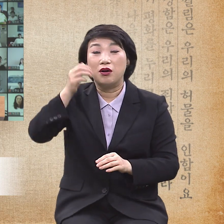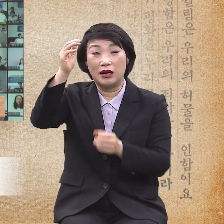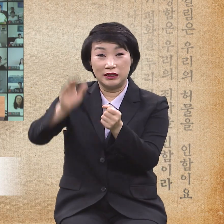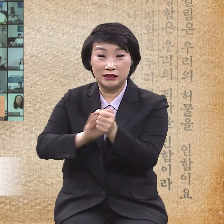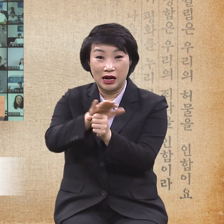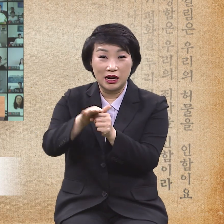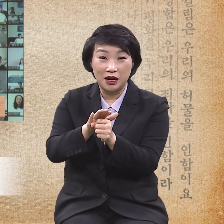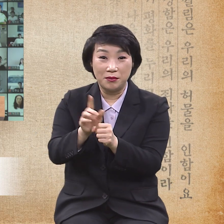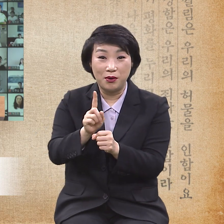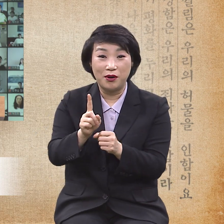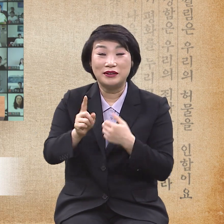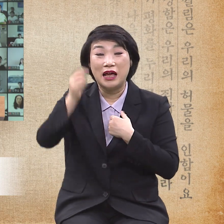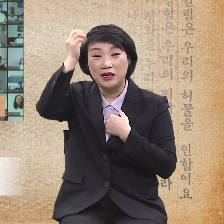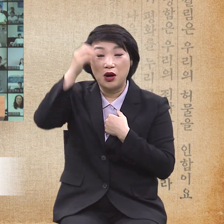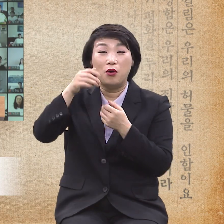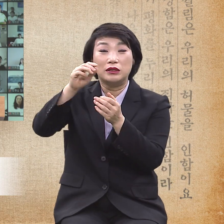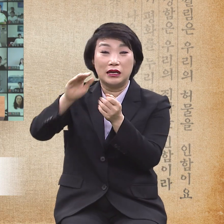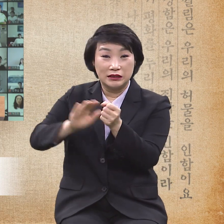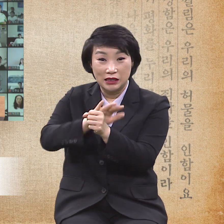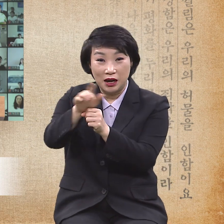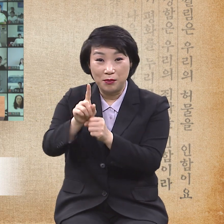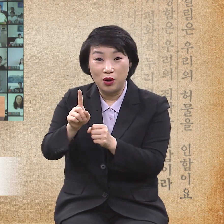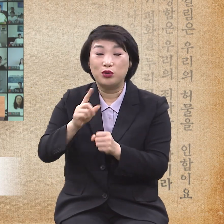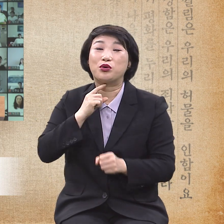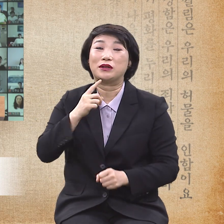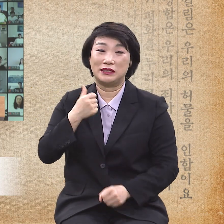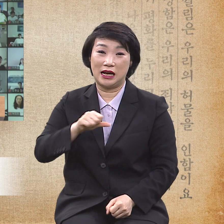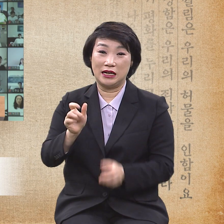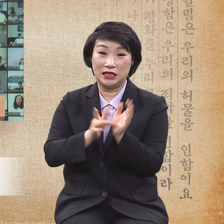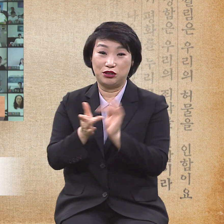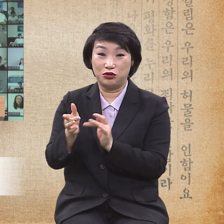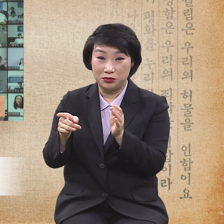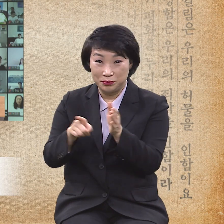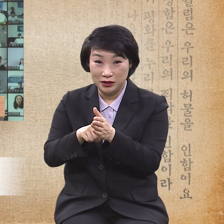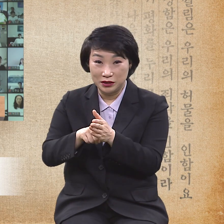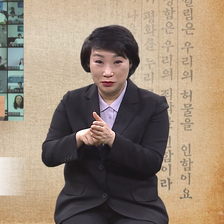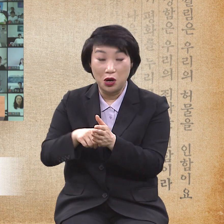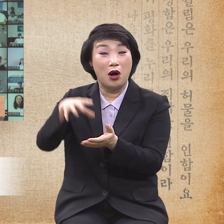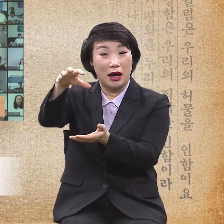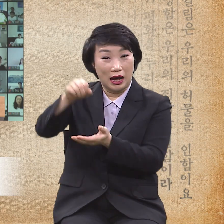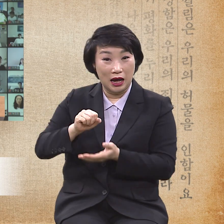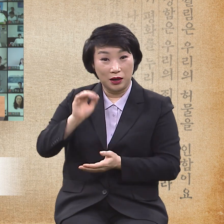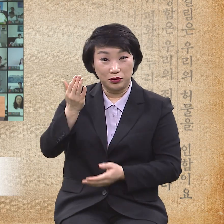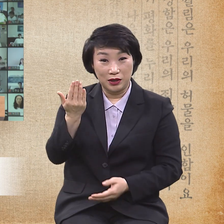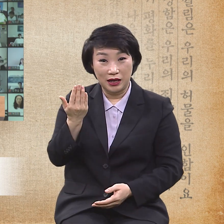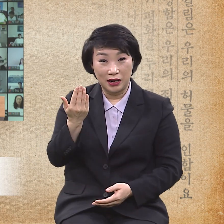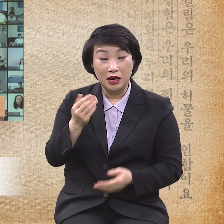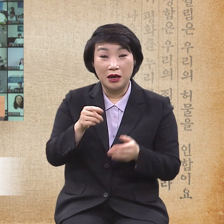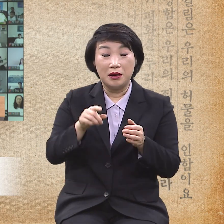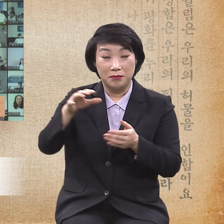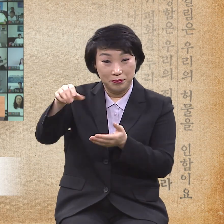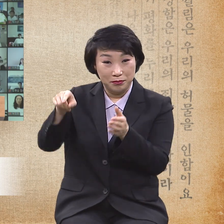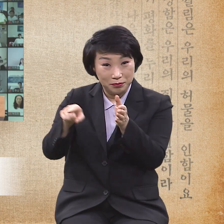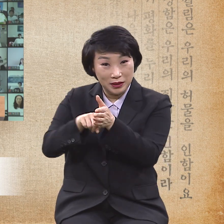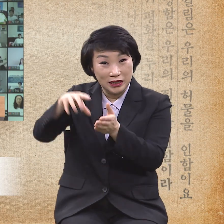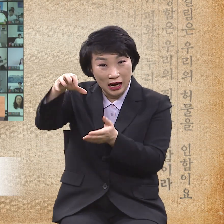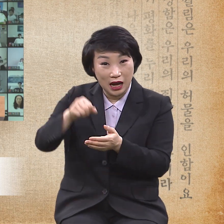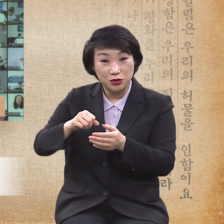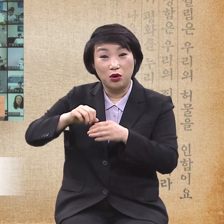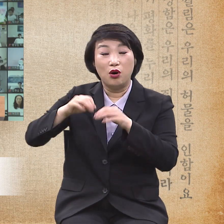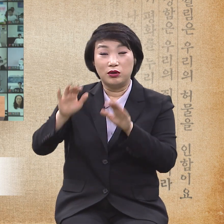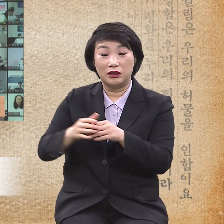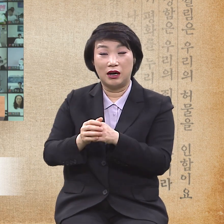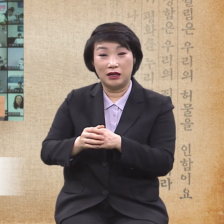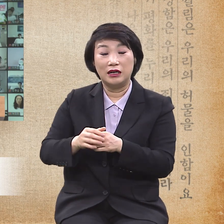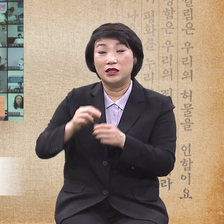사랑은, 내 영혼에 대한 사랑은 독생자를 믿음으로 수용하는 것이고, 믿음으로 수용할 때